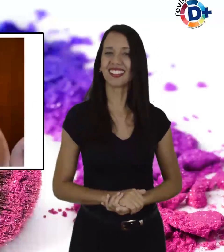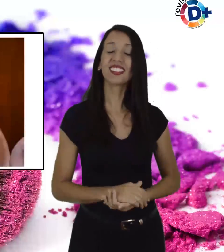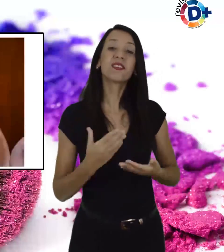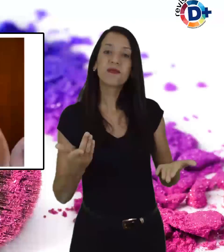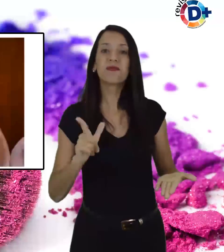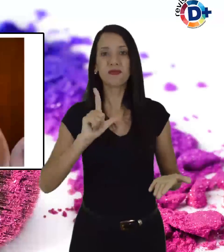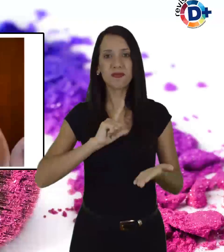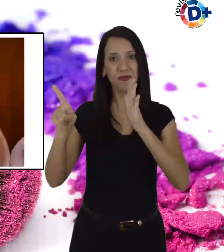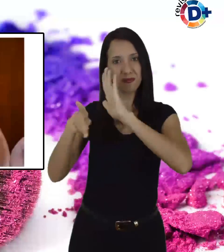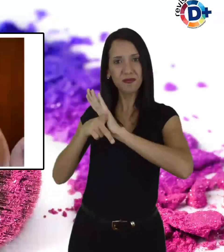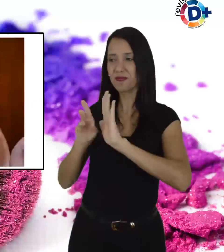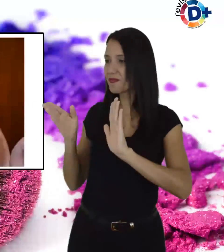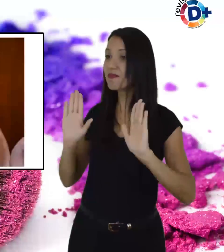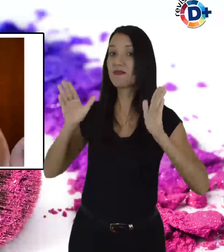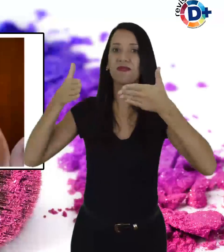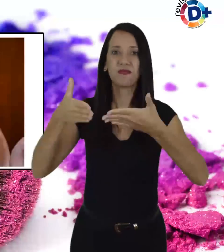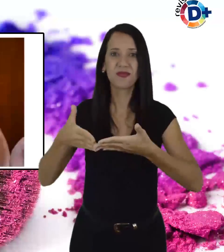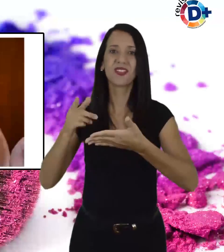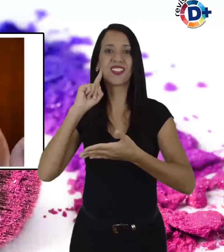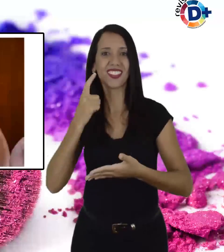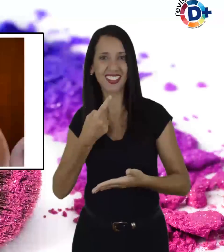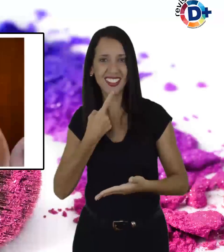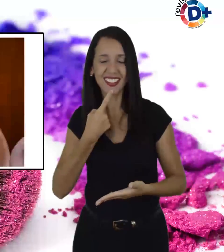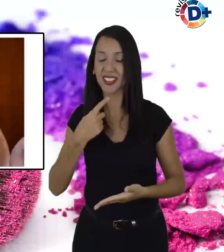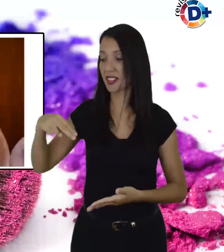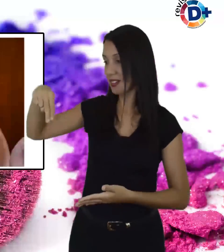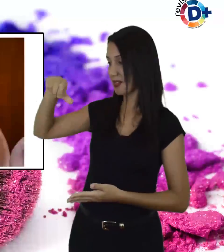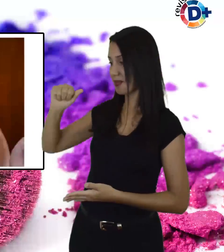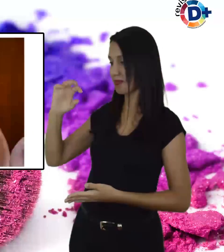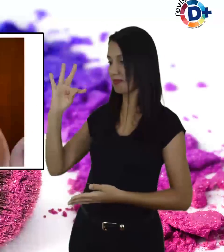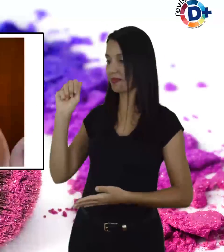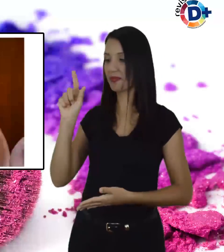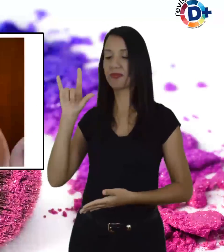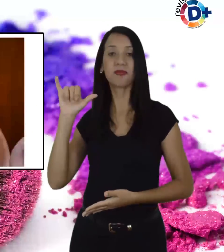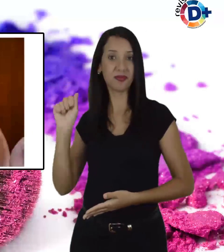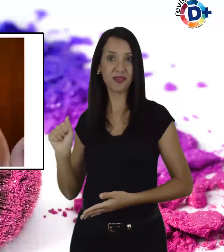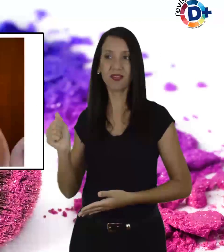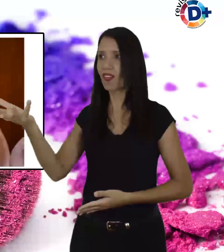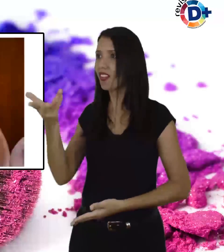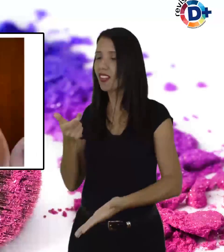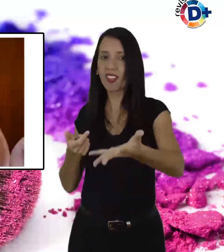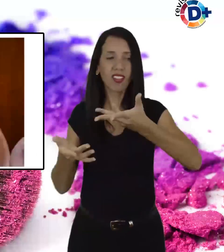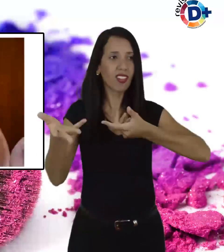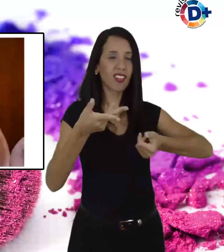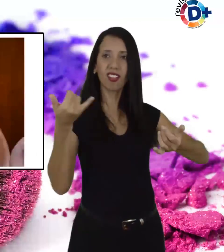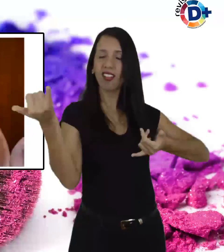Apesar de o canal ser segmentado para surdos, Natália começou a receber mensagens de ouvintes